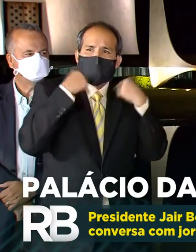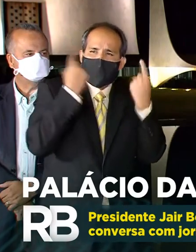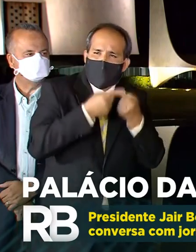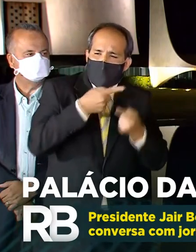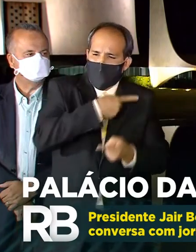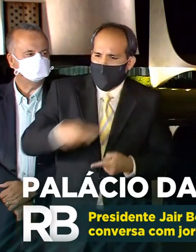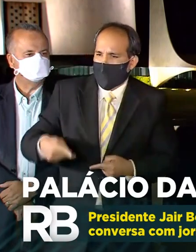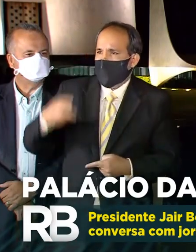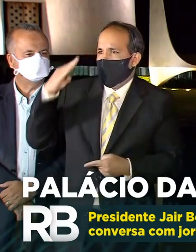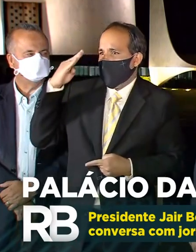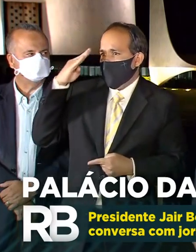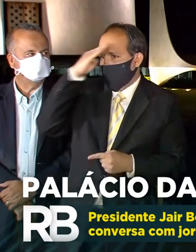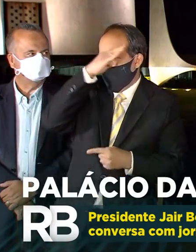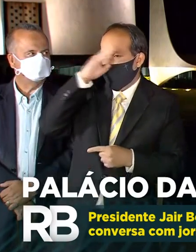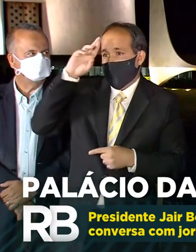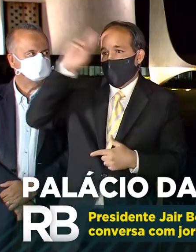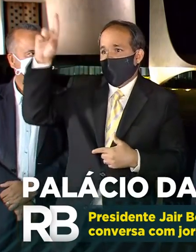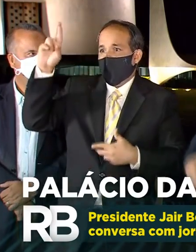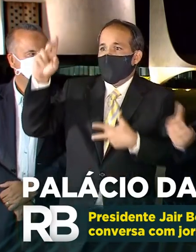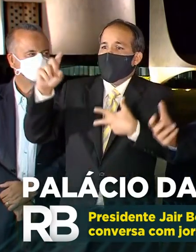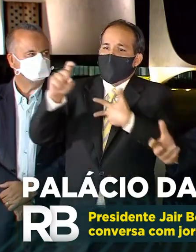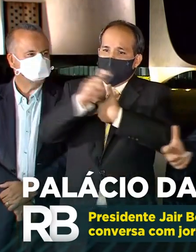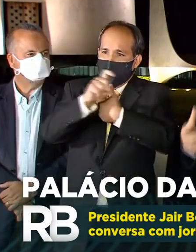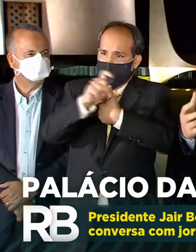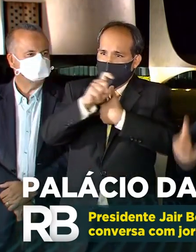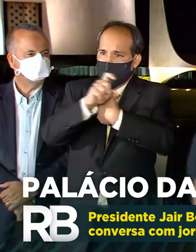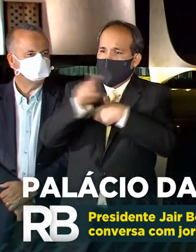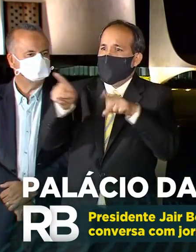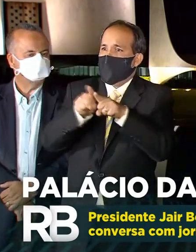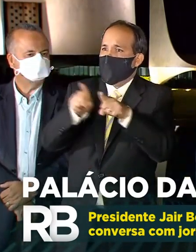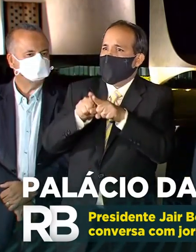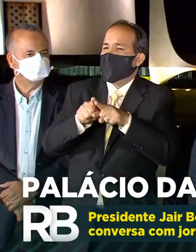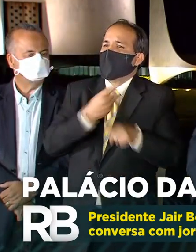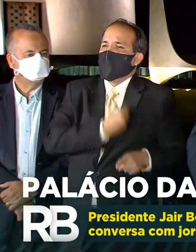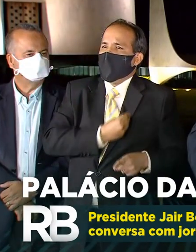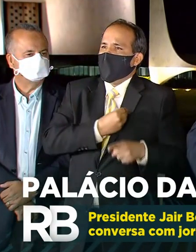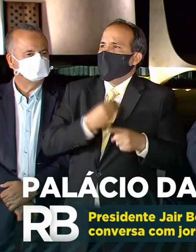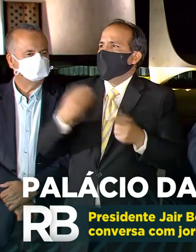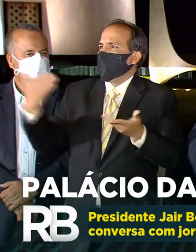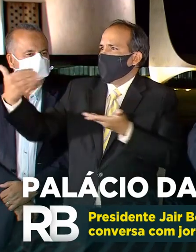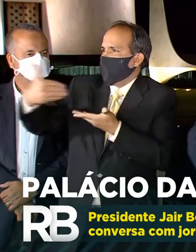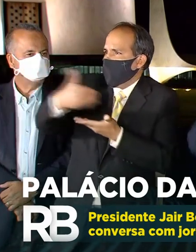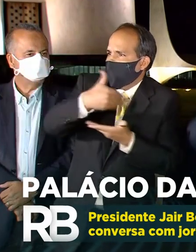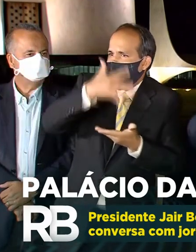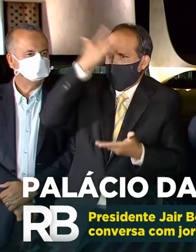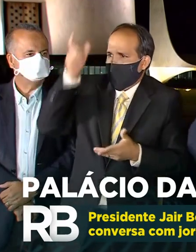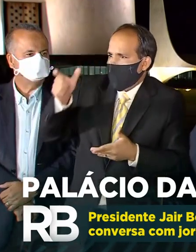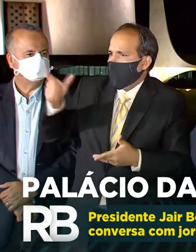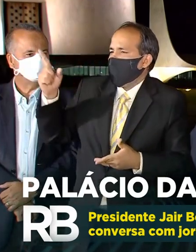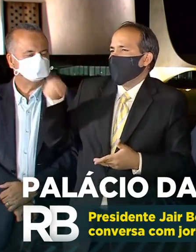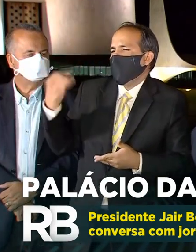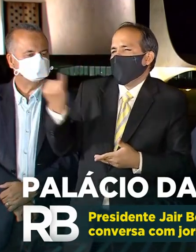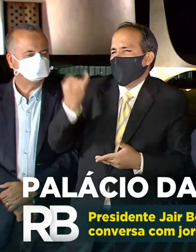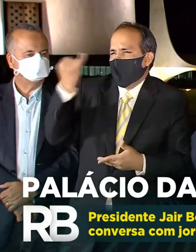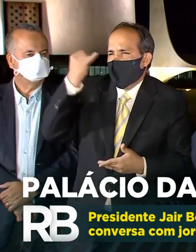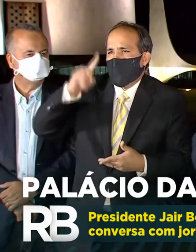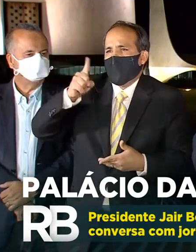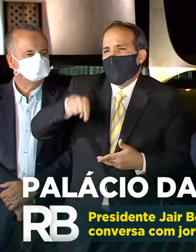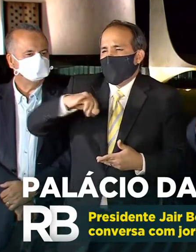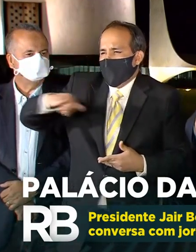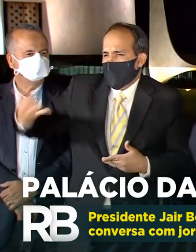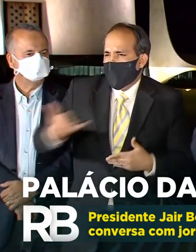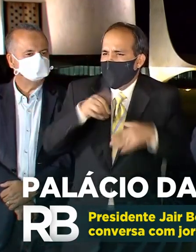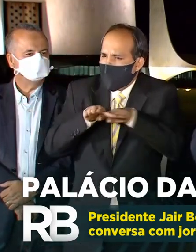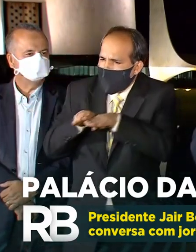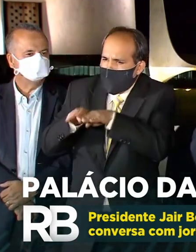República, o chefe do Poder Executivo, com a participação de atores importantes, é a oportunidade que nós temos de